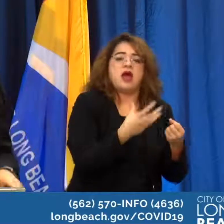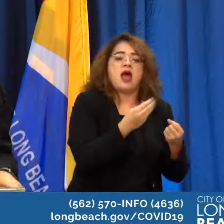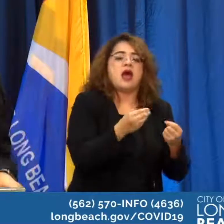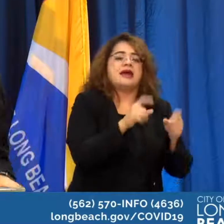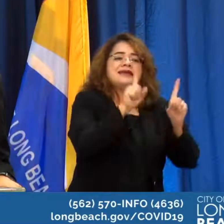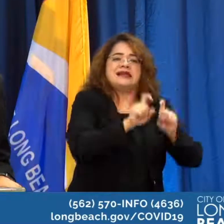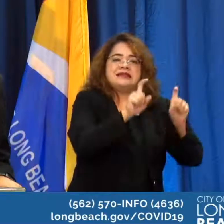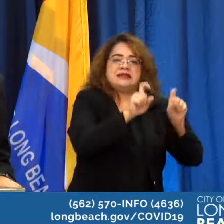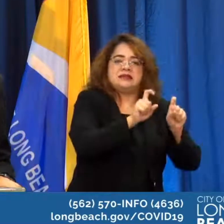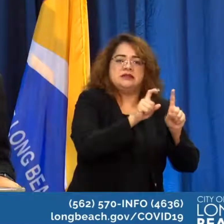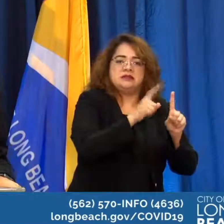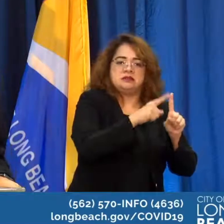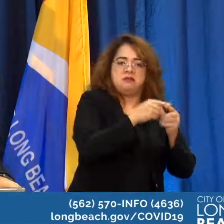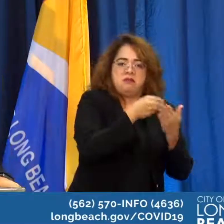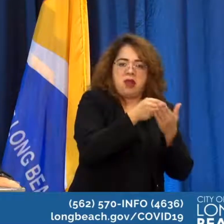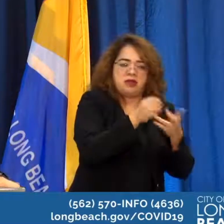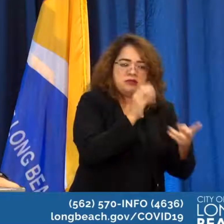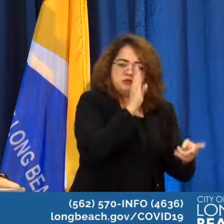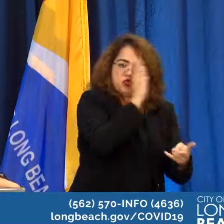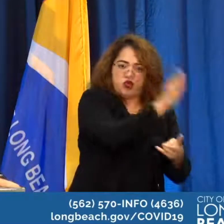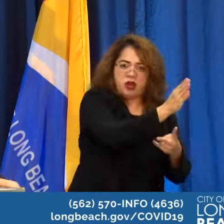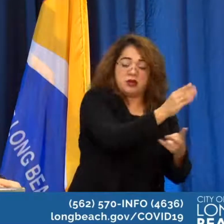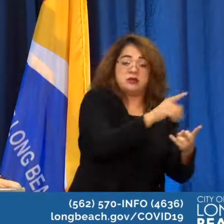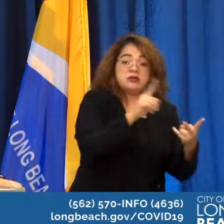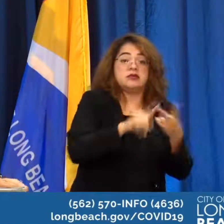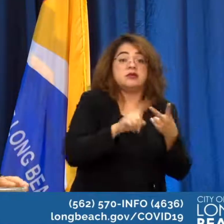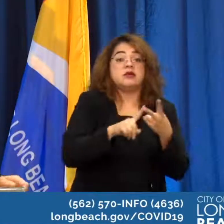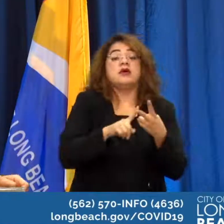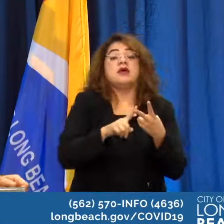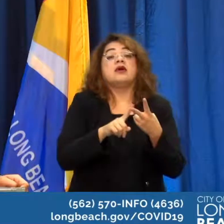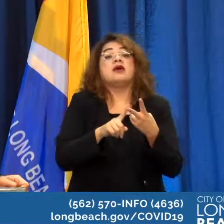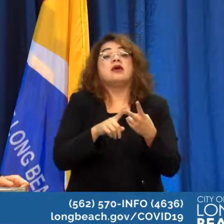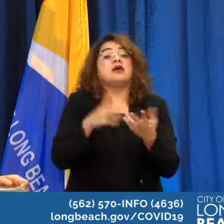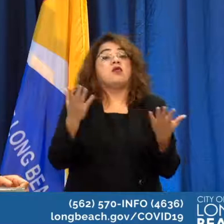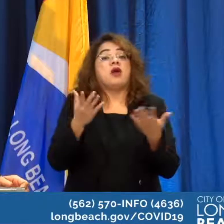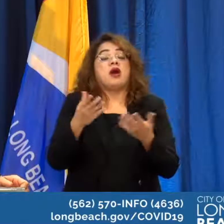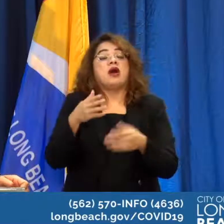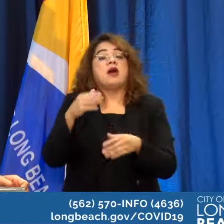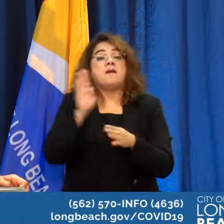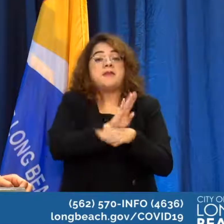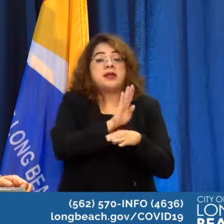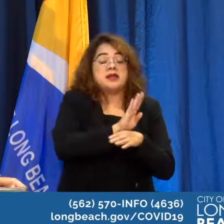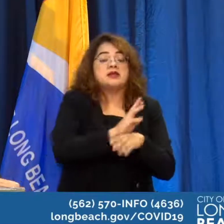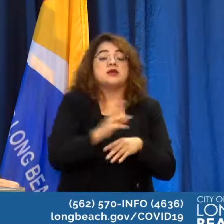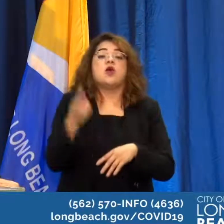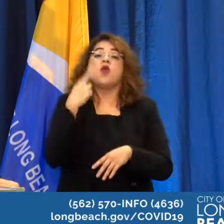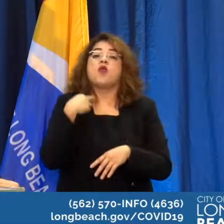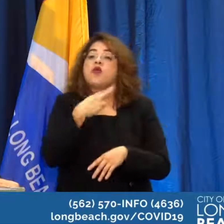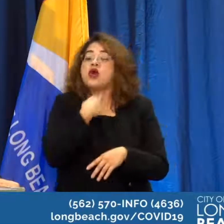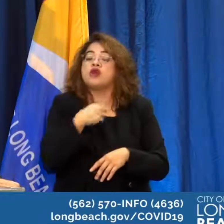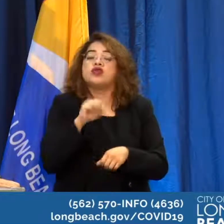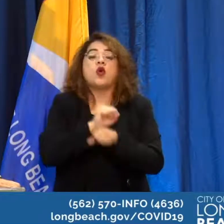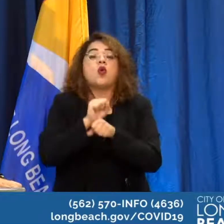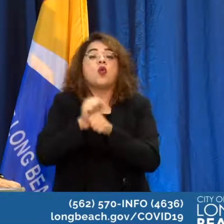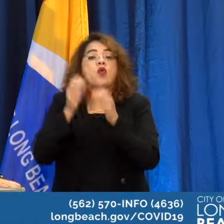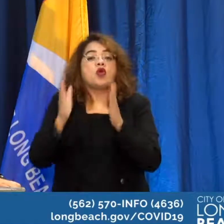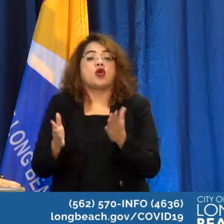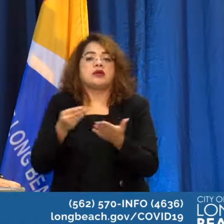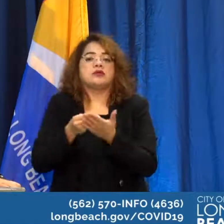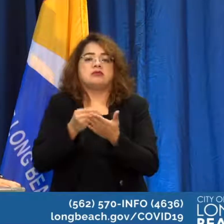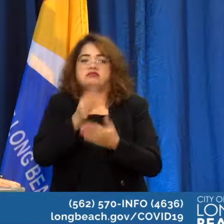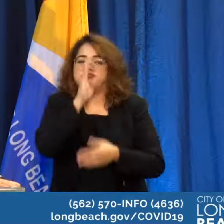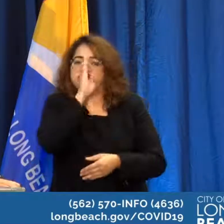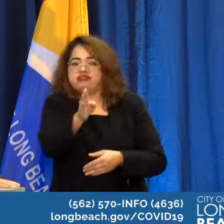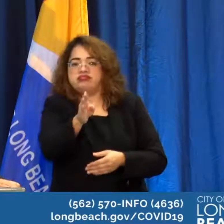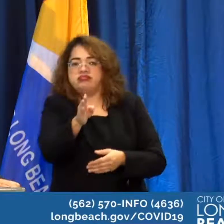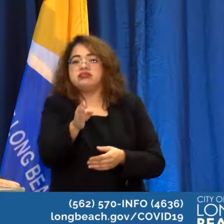examen. Y el segundo va a ser para ayudar a los negocios, a los restaurantes, a los que están trabajando, para que puedan tener apoyo en este